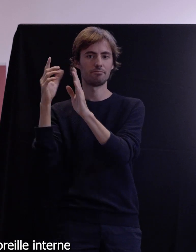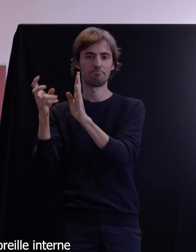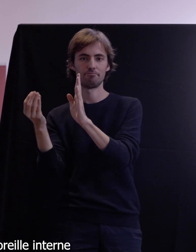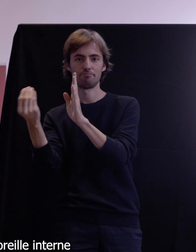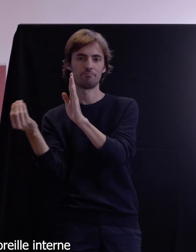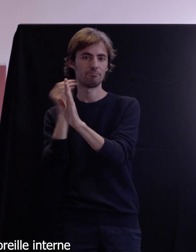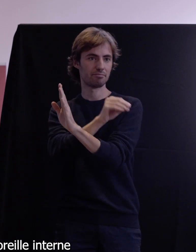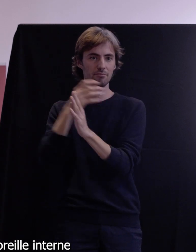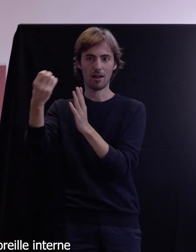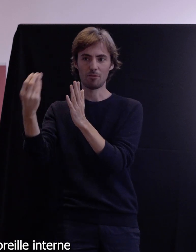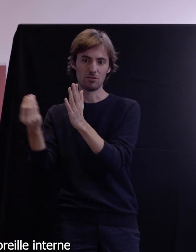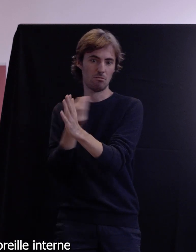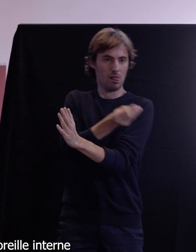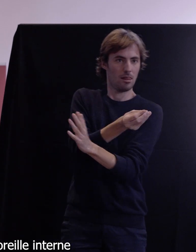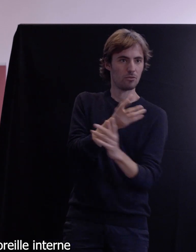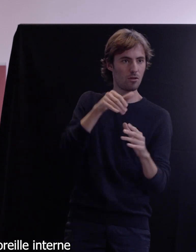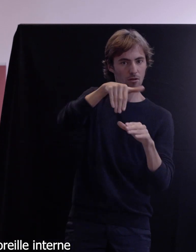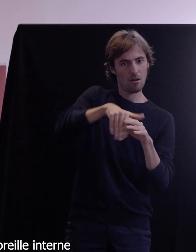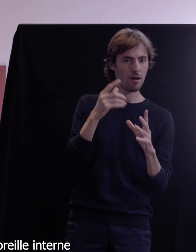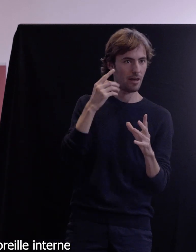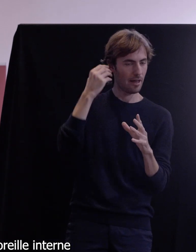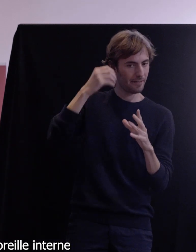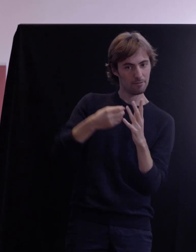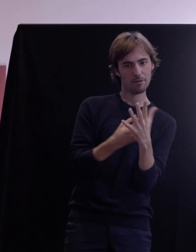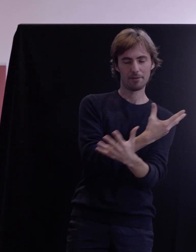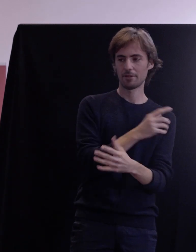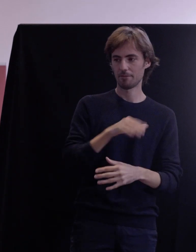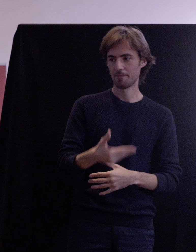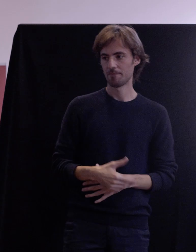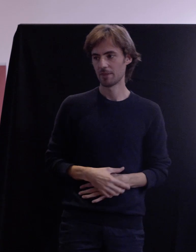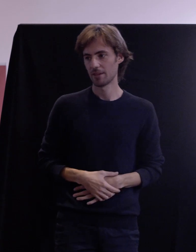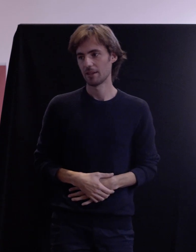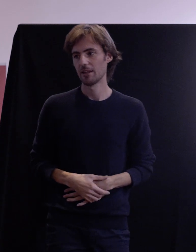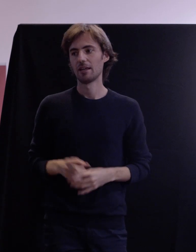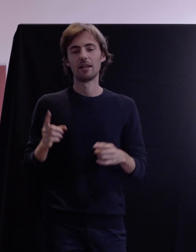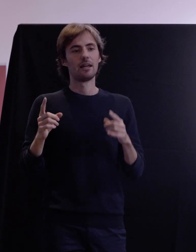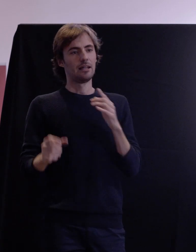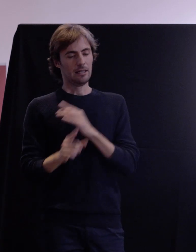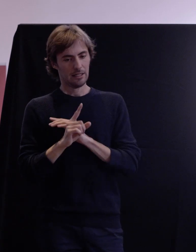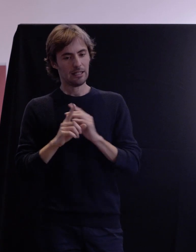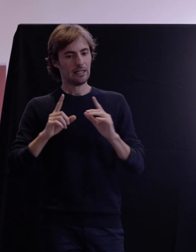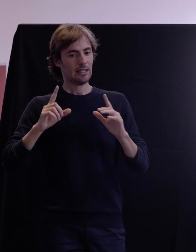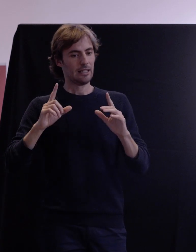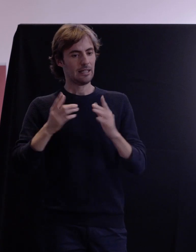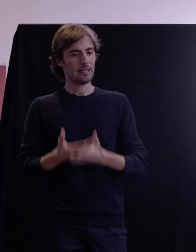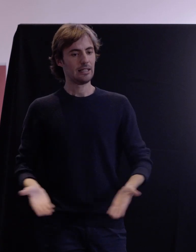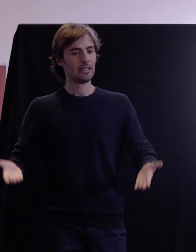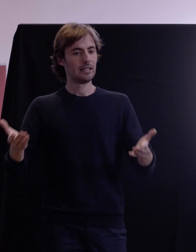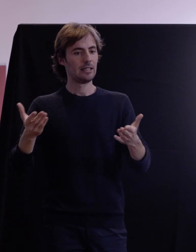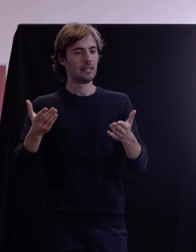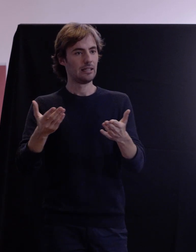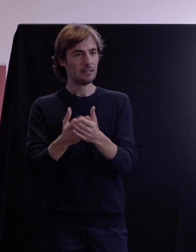informations directement à l'oreille interne qui est là. Le cas particulier des surdités complètes